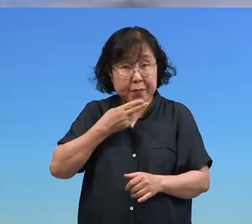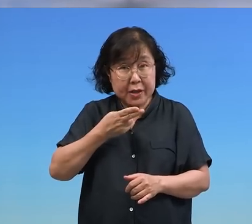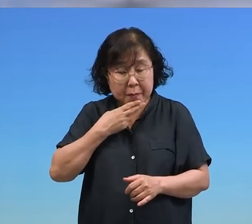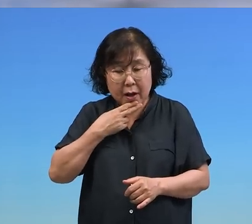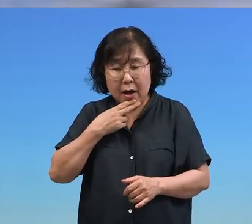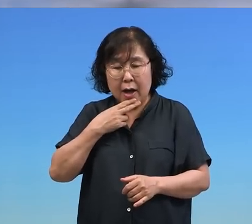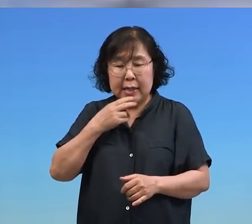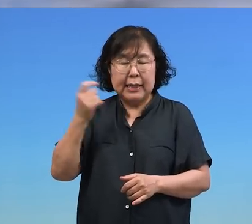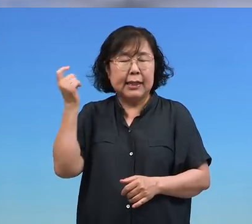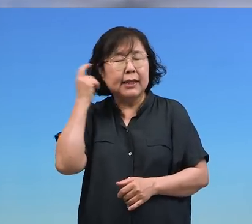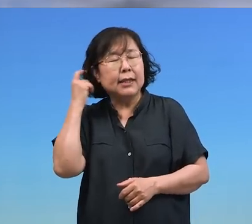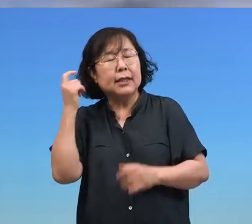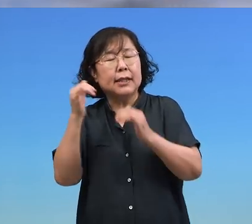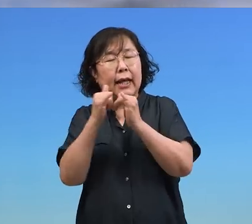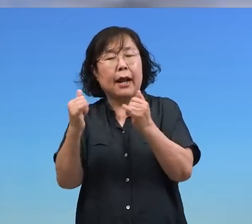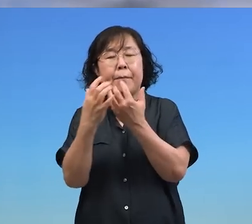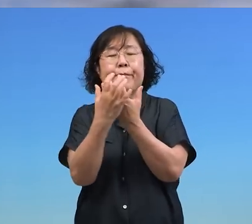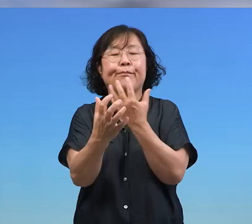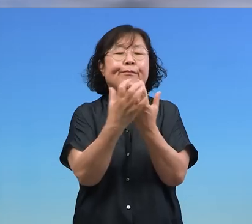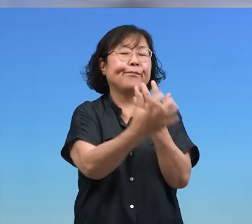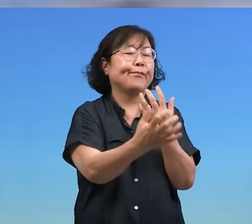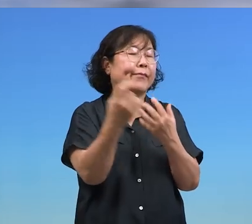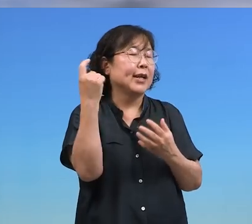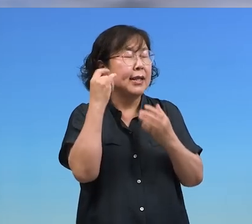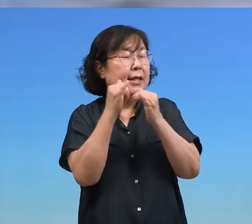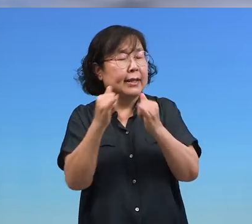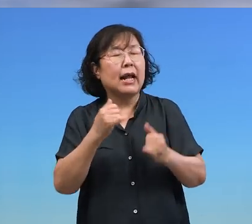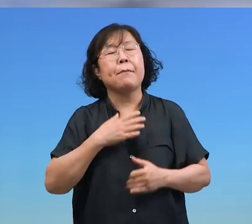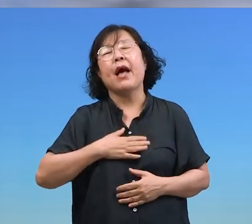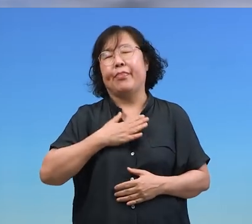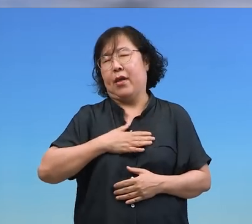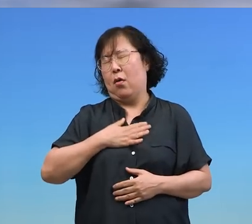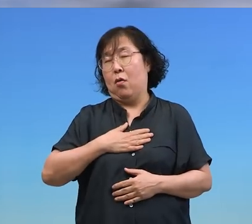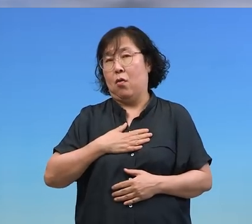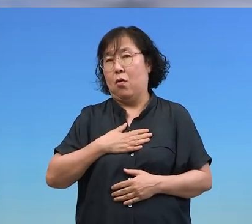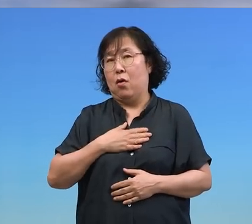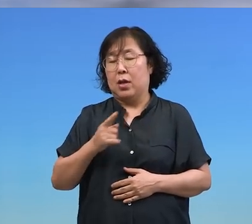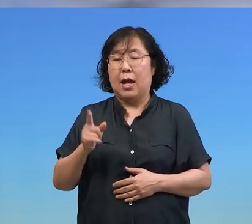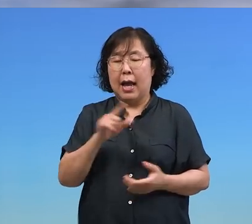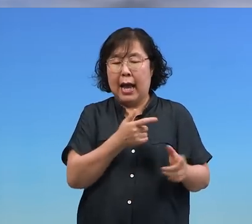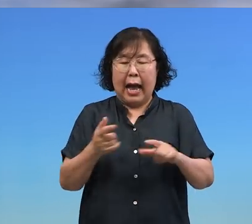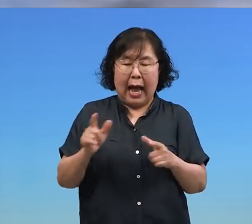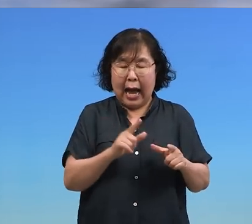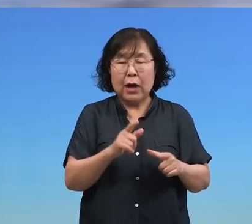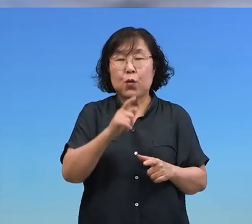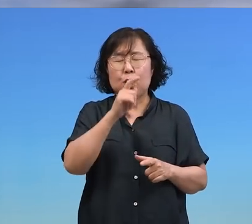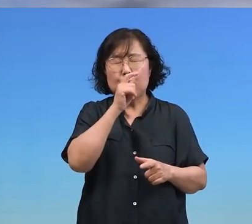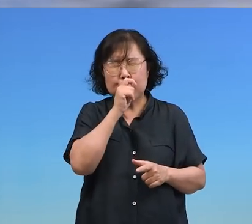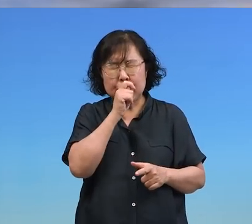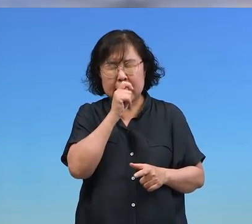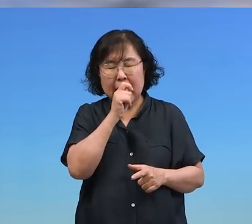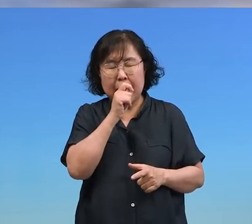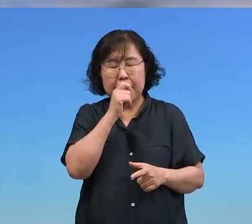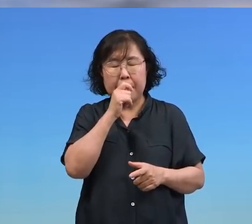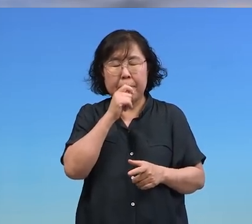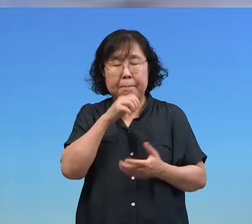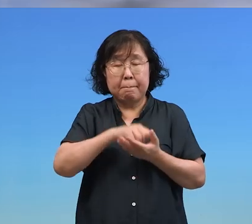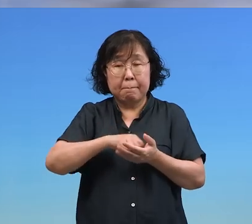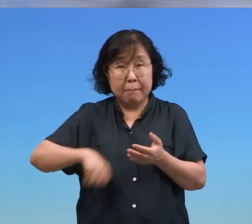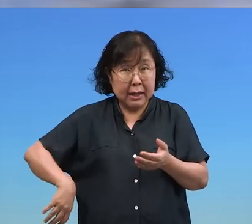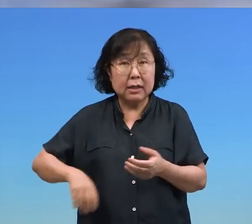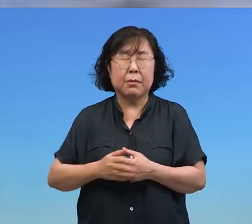거예요 하루를 묵상을 안 하면 내가 알고요 이틀을 묵상 안 하면 제 아내가 알고요